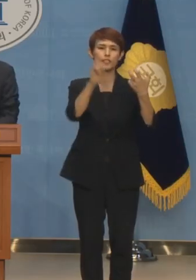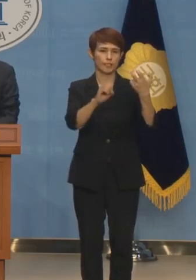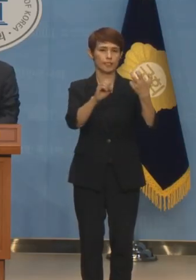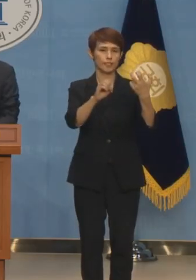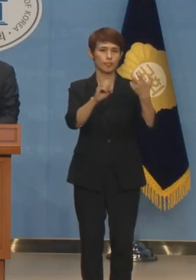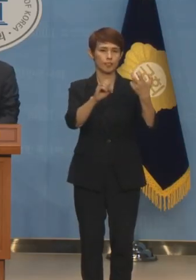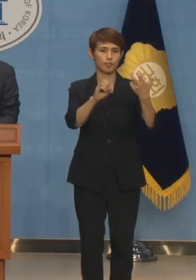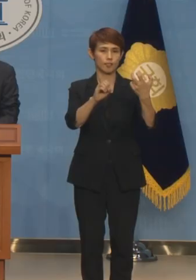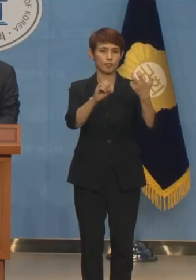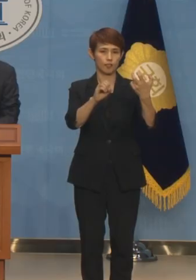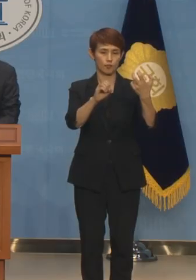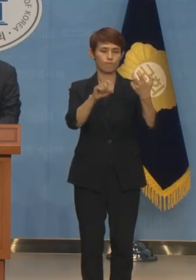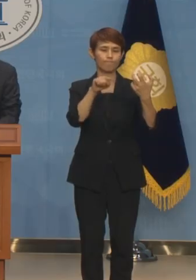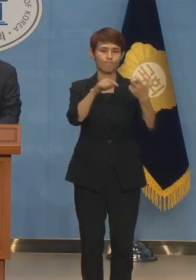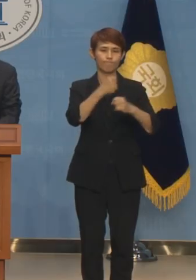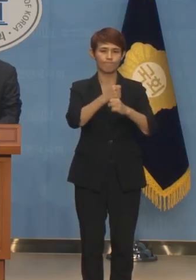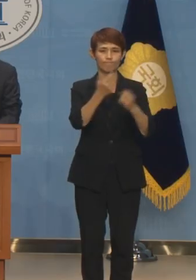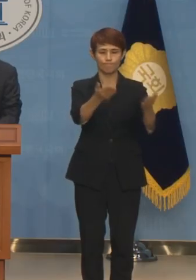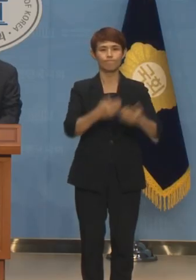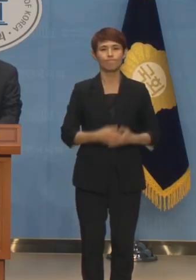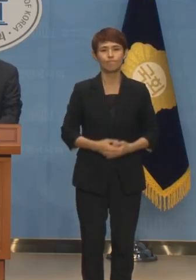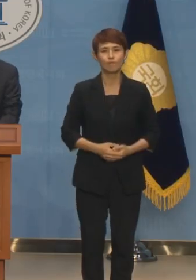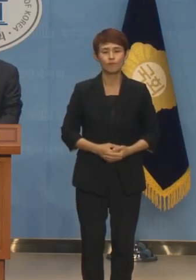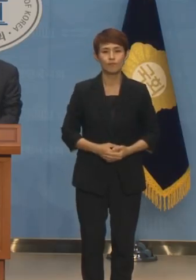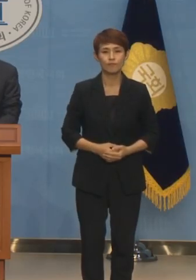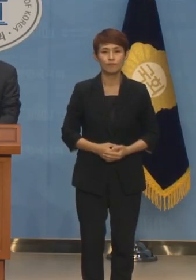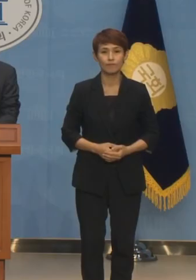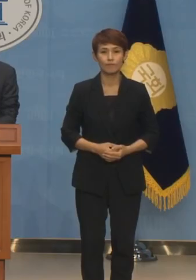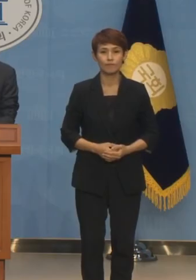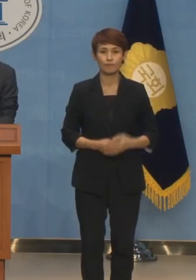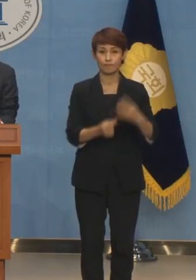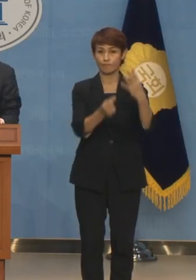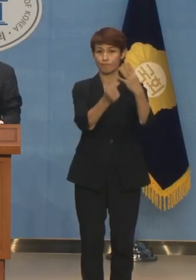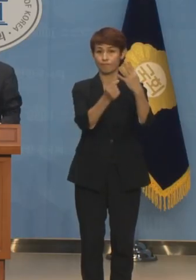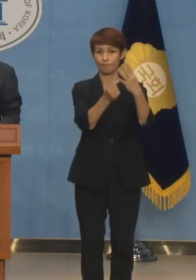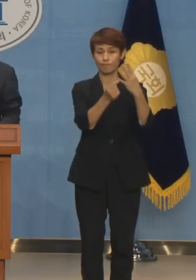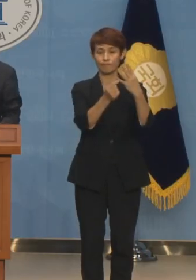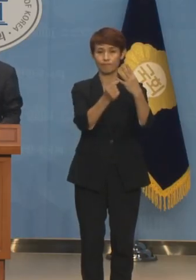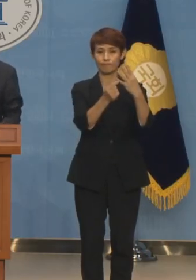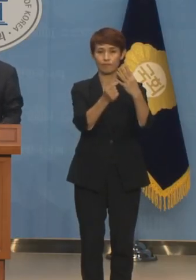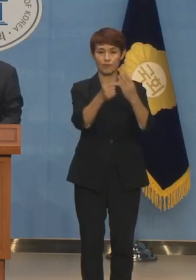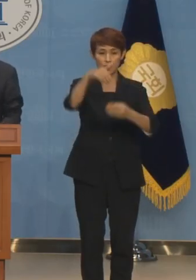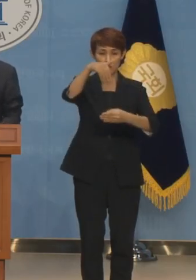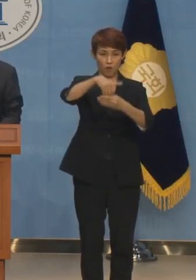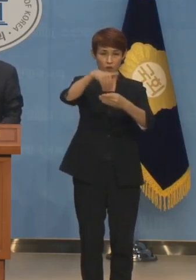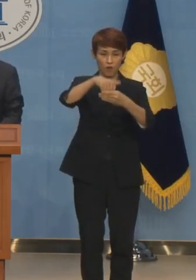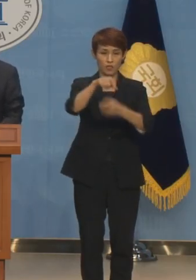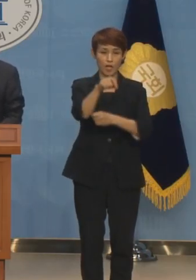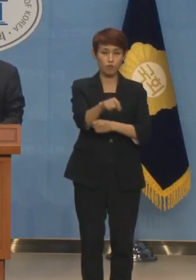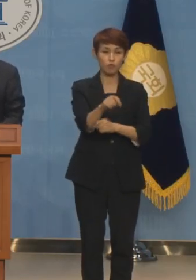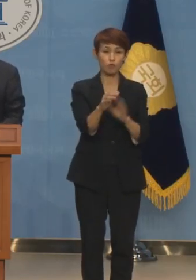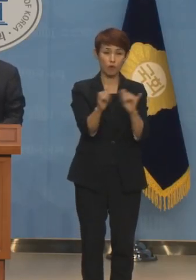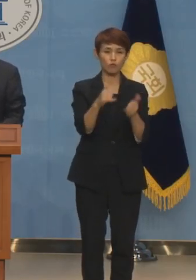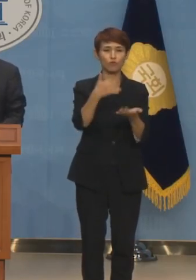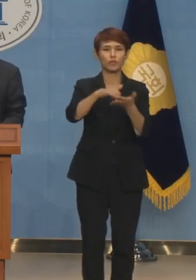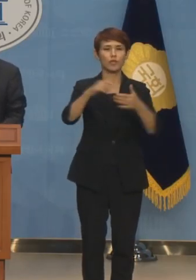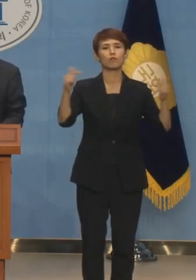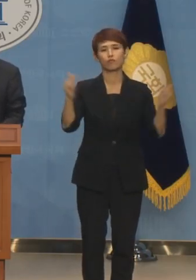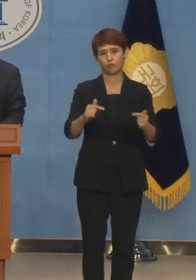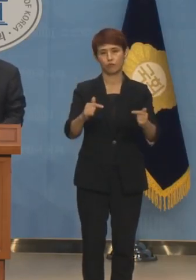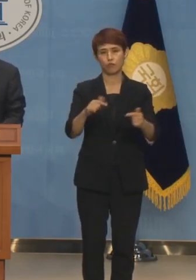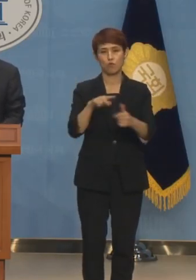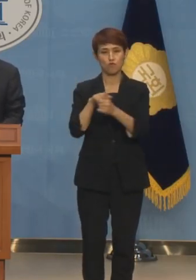수준으로 축소하겠습니다. 넷째, 선거 사무원 수를 줄이고 후보